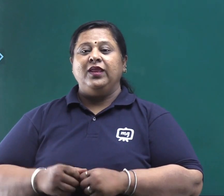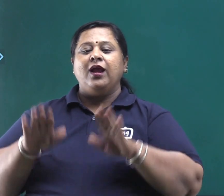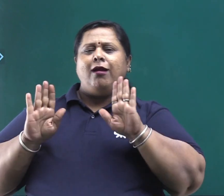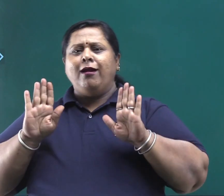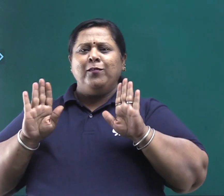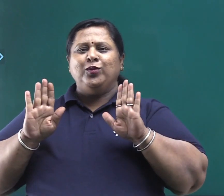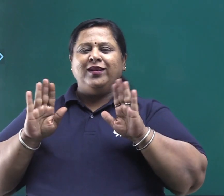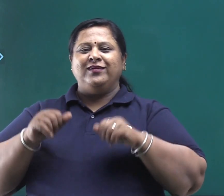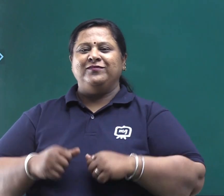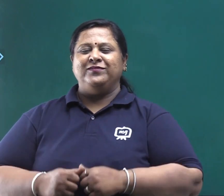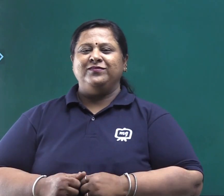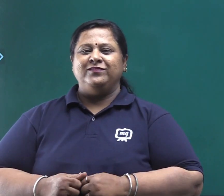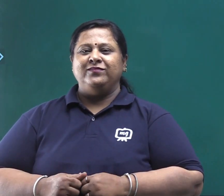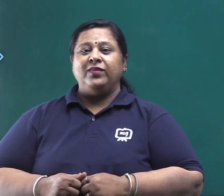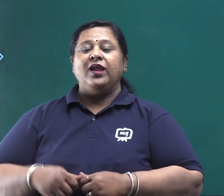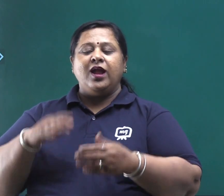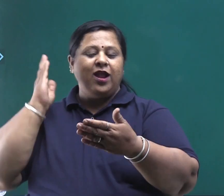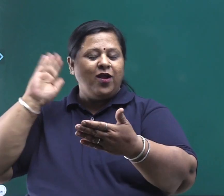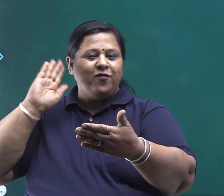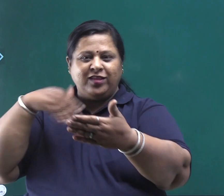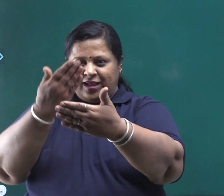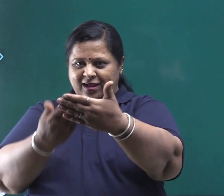कठपुतली कविता का